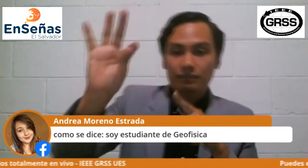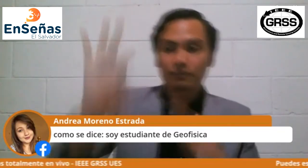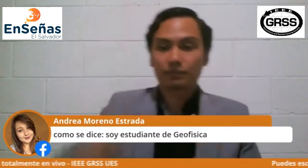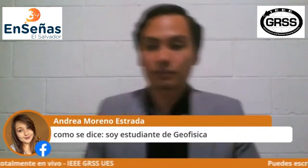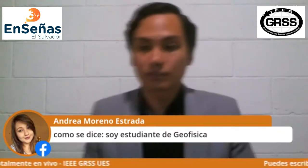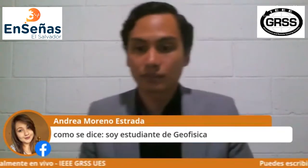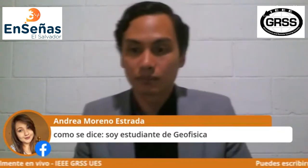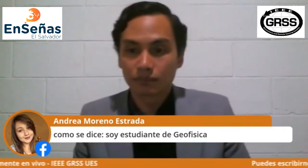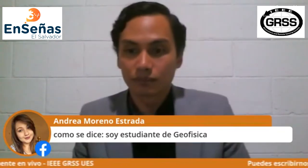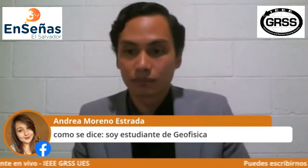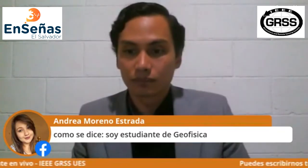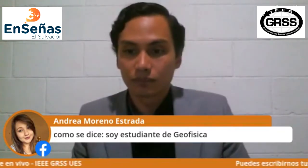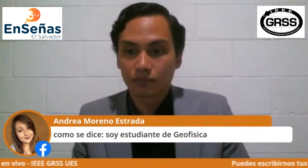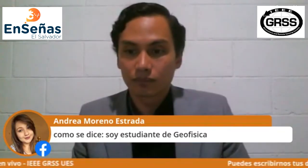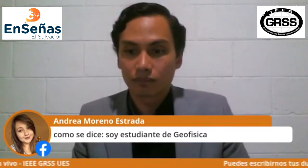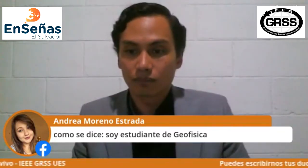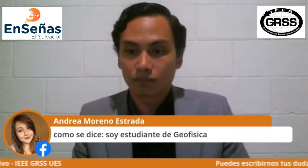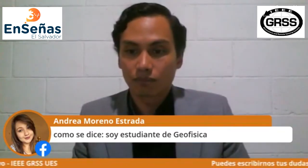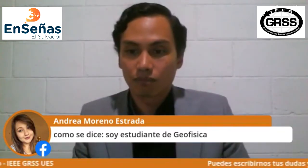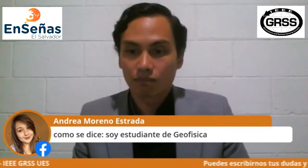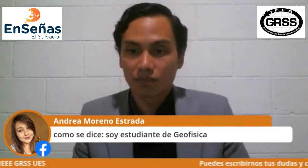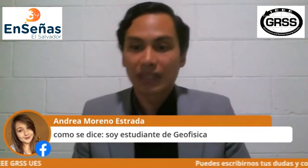geofísica.